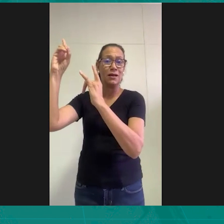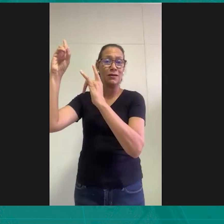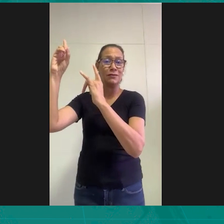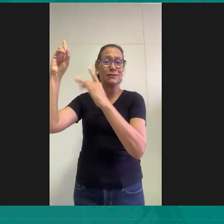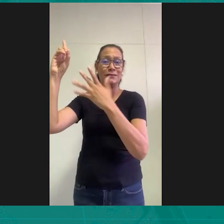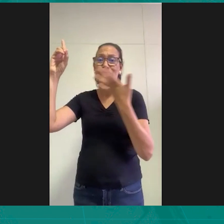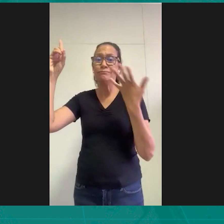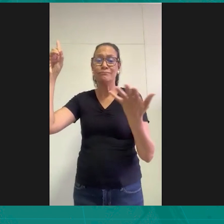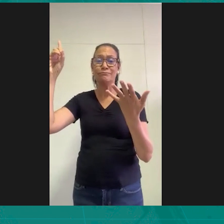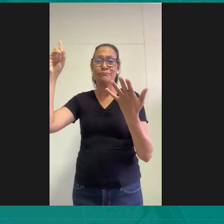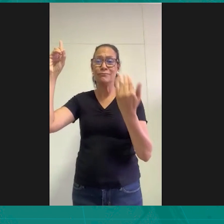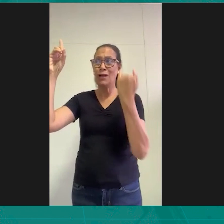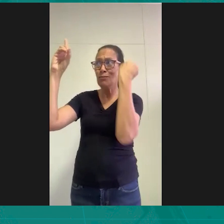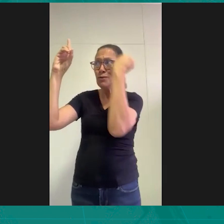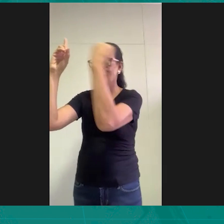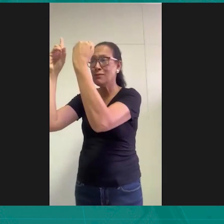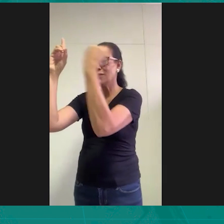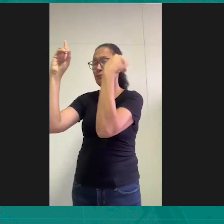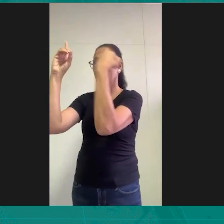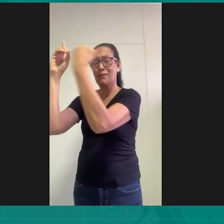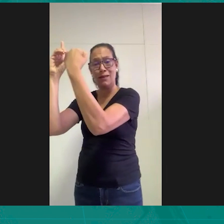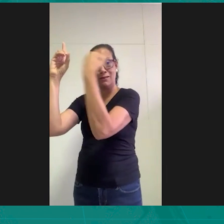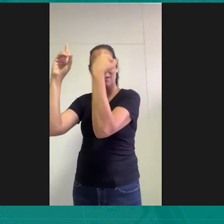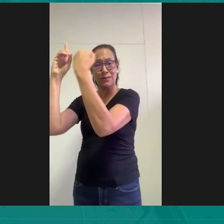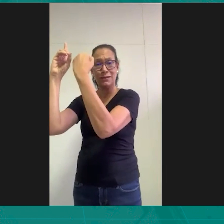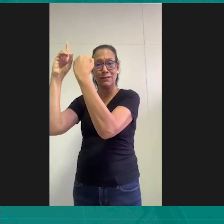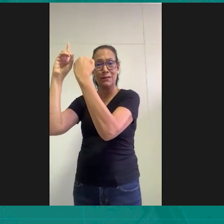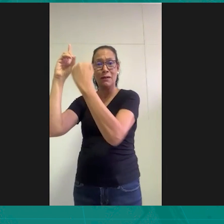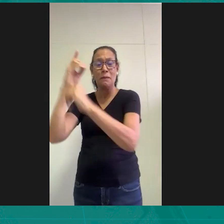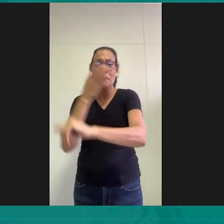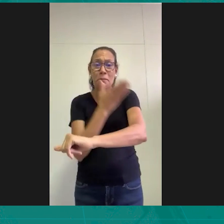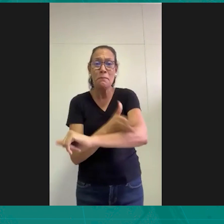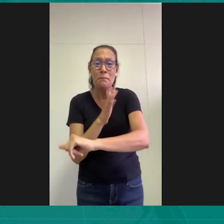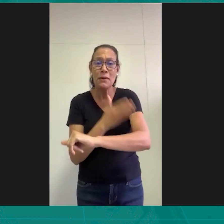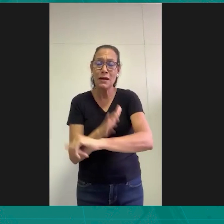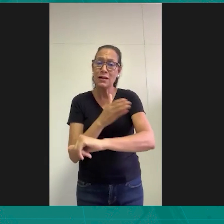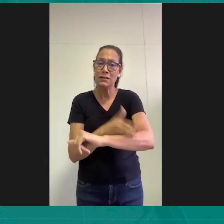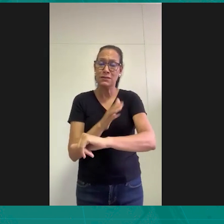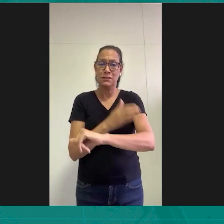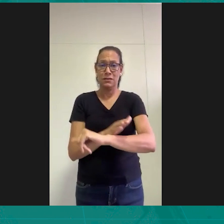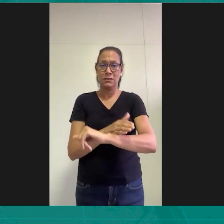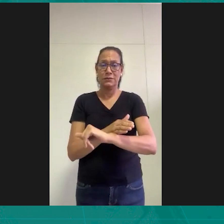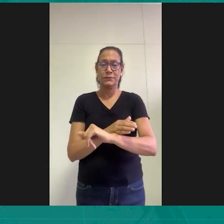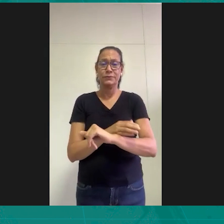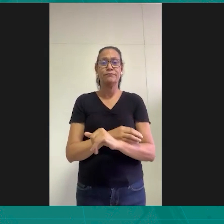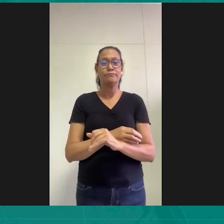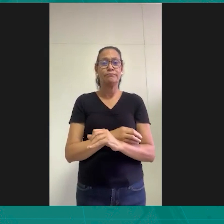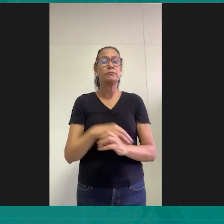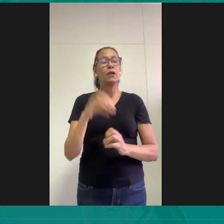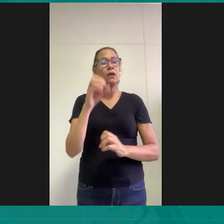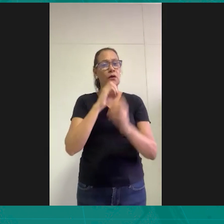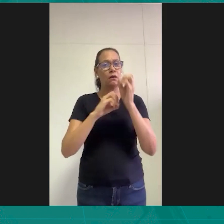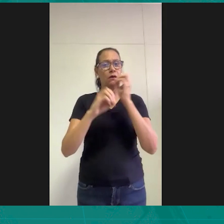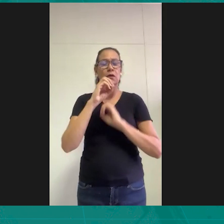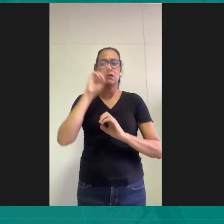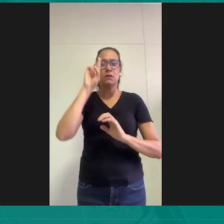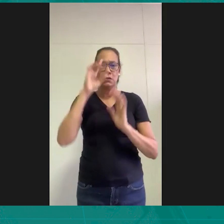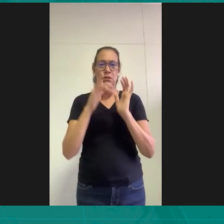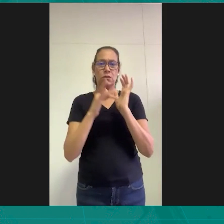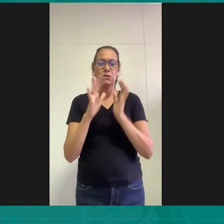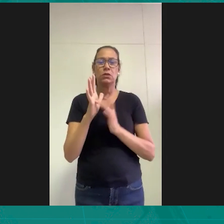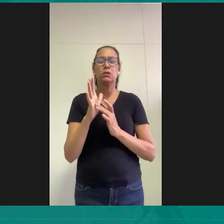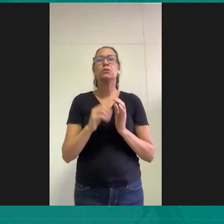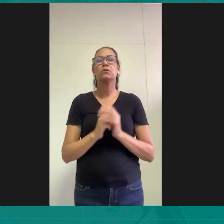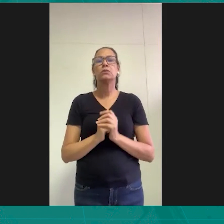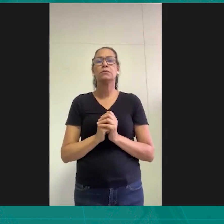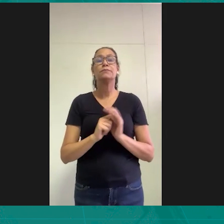Pratica, certo? Ó Senhor Jesus. Aí vamos lá, versículo 16. Eu